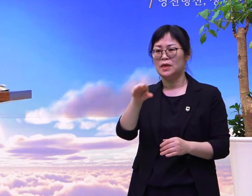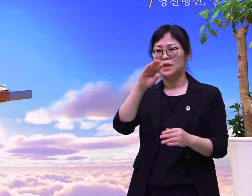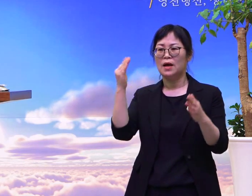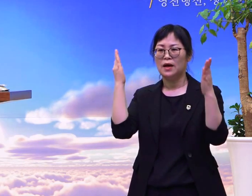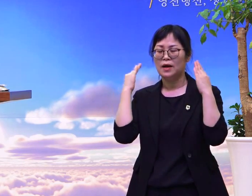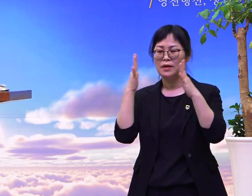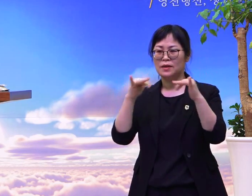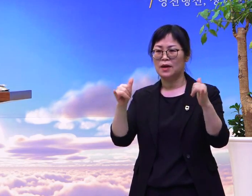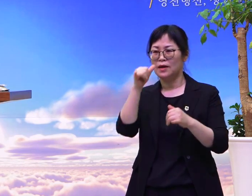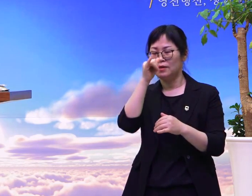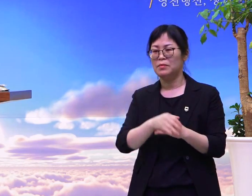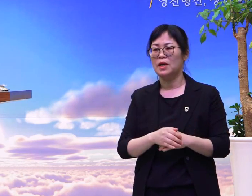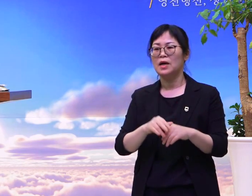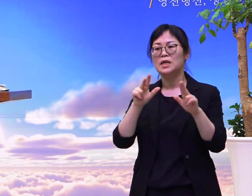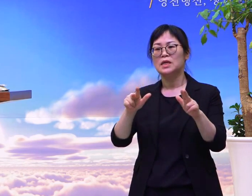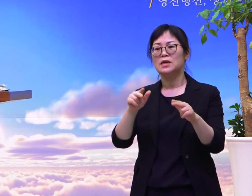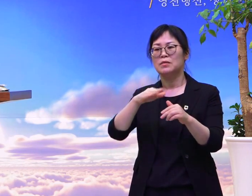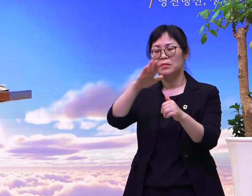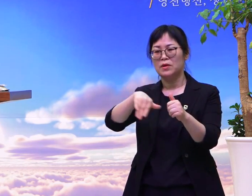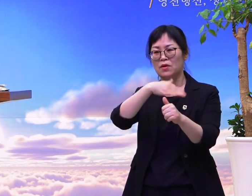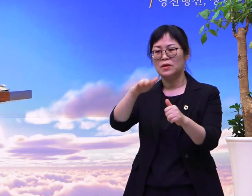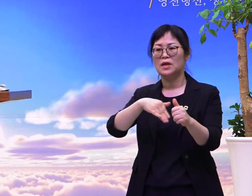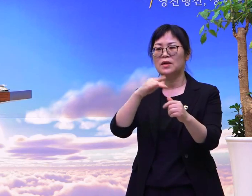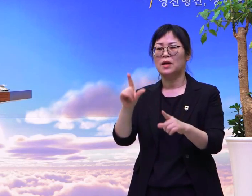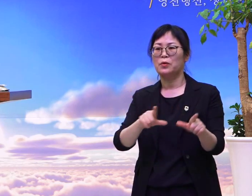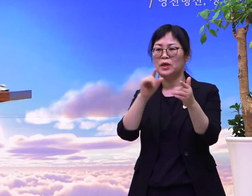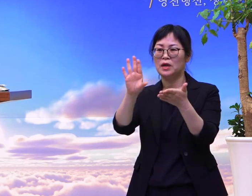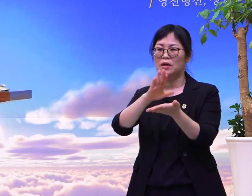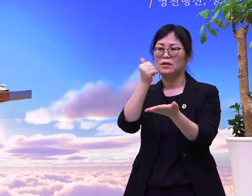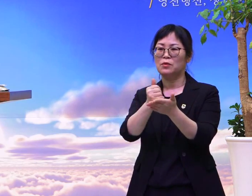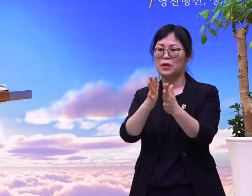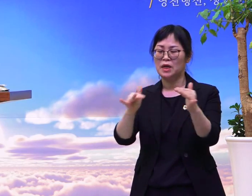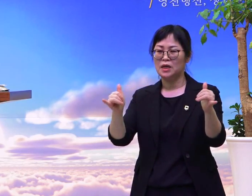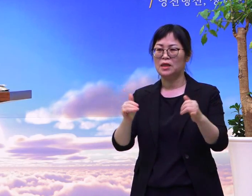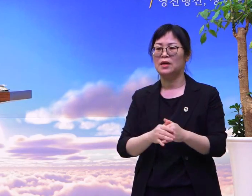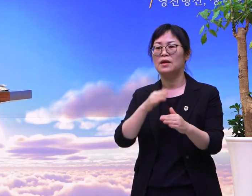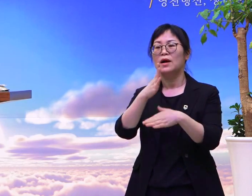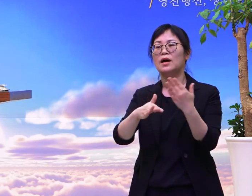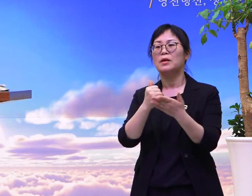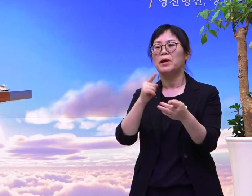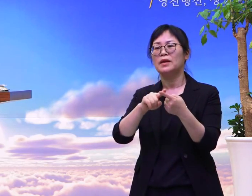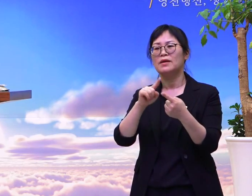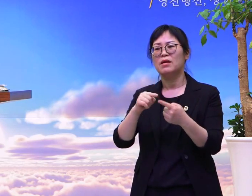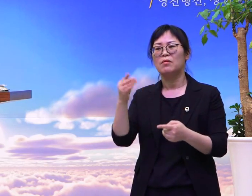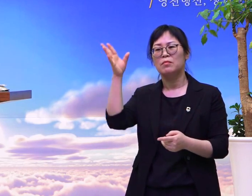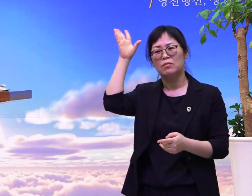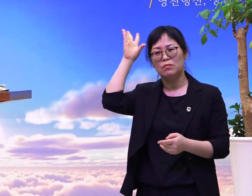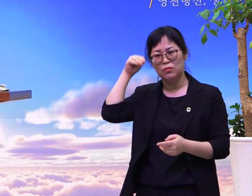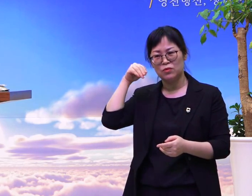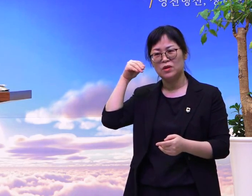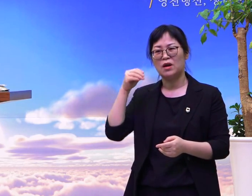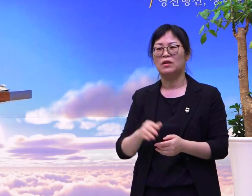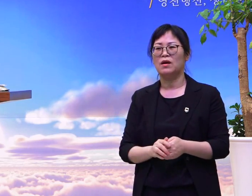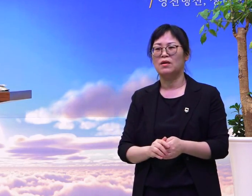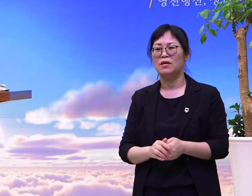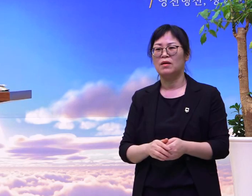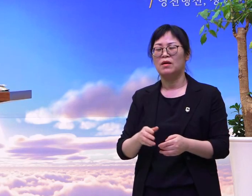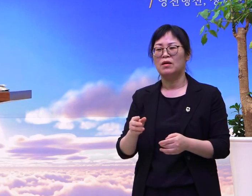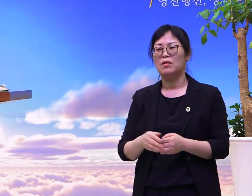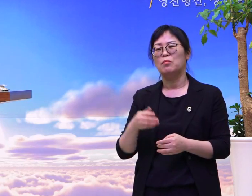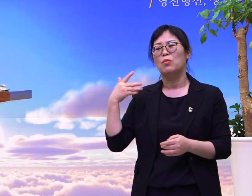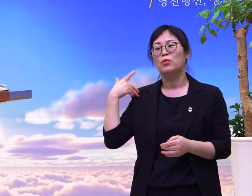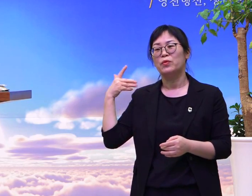그는 지금 현대를 살고 있는 그리스도인들, 현대를 살고 있는 기독교인들이 하나님에 대해서 무지하다라고 경고했습니다. 하나님을